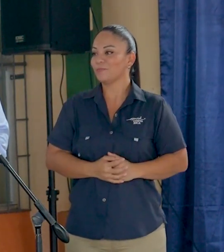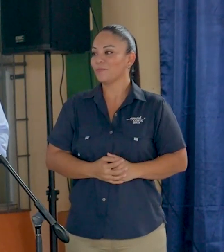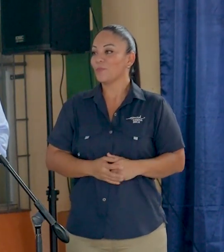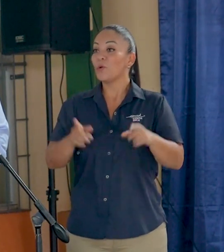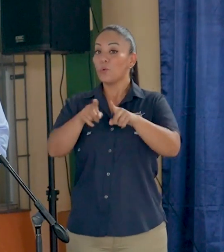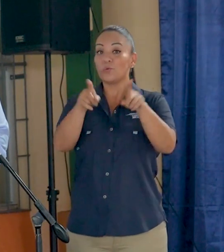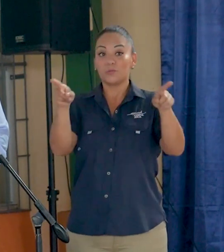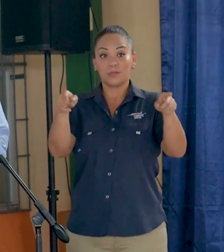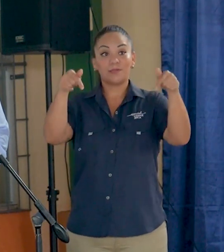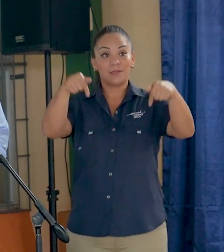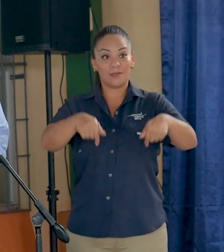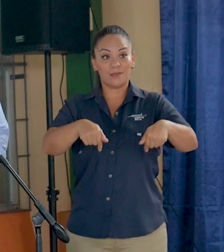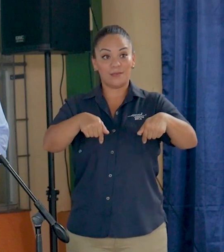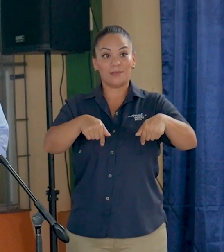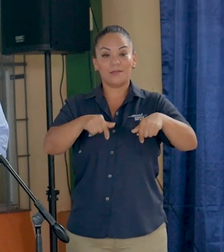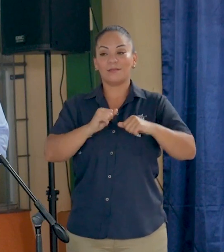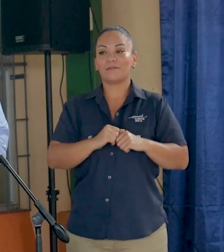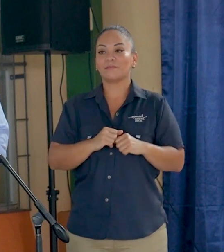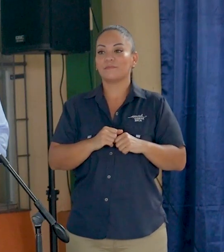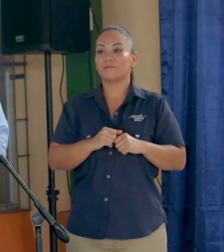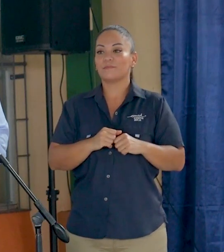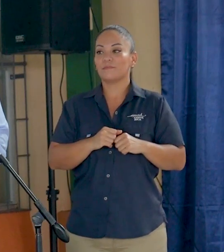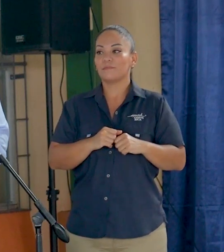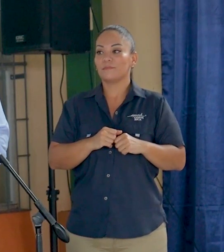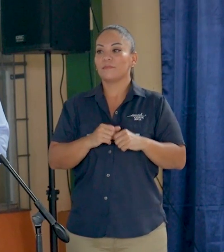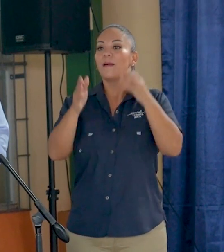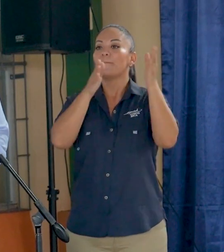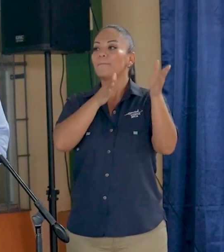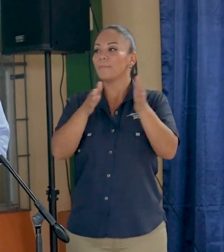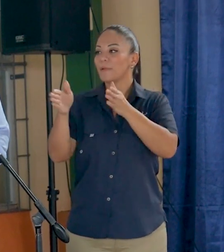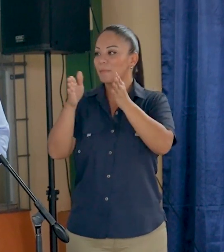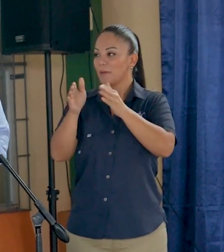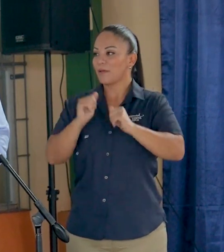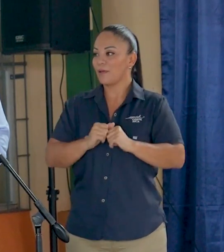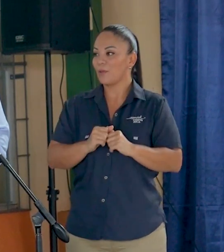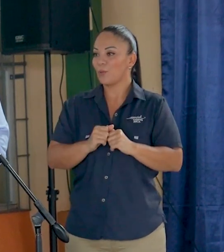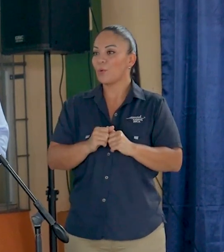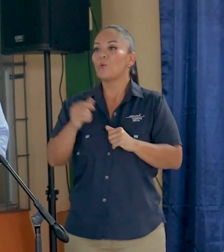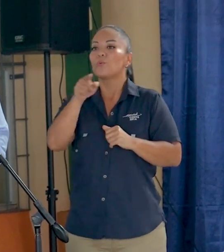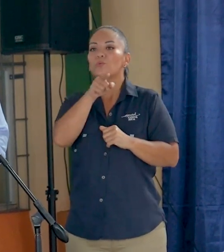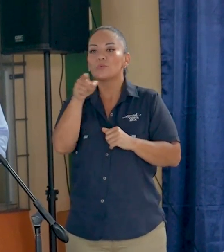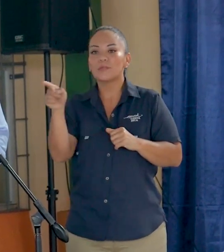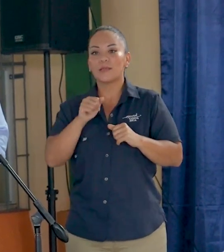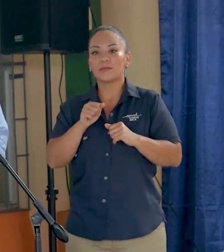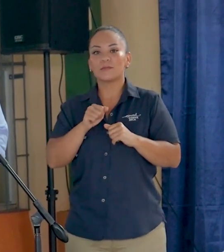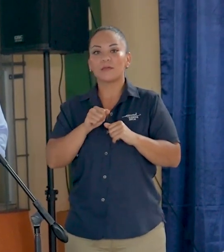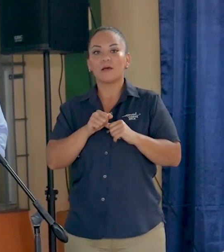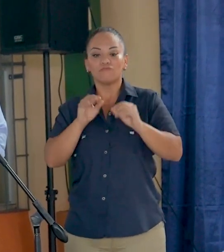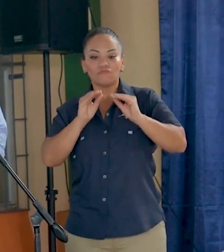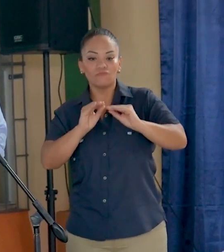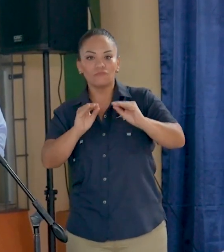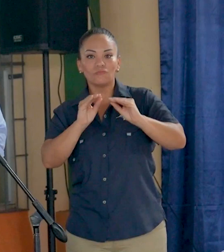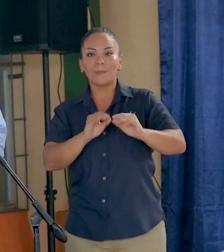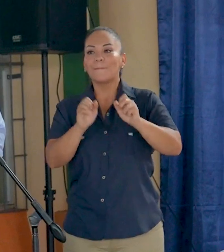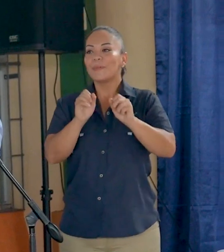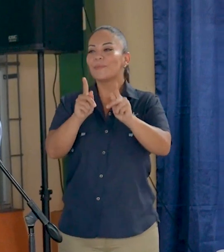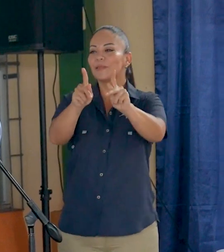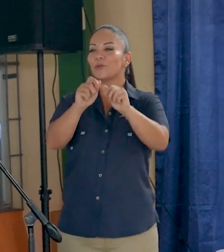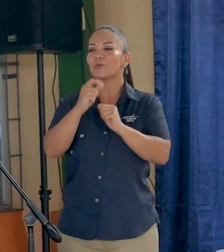Ustedes aquí han recibido preparado y en especial le han permitido soñar